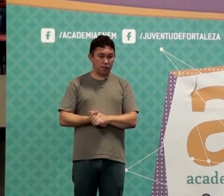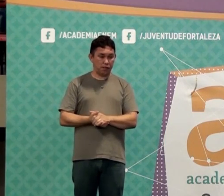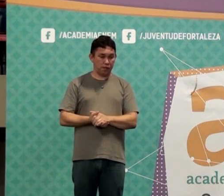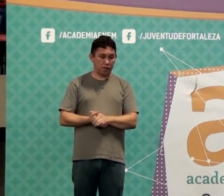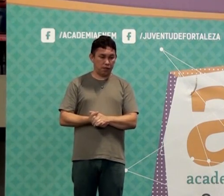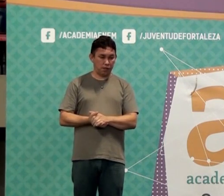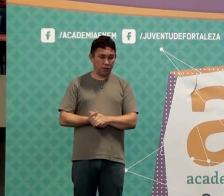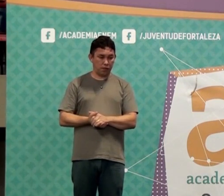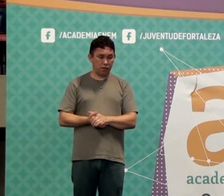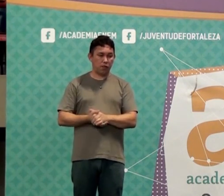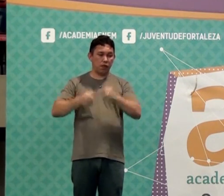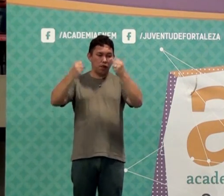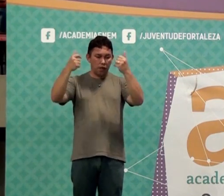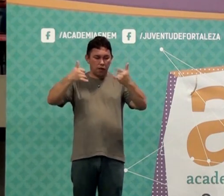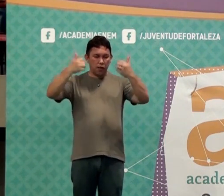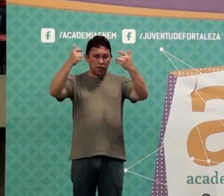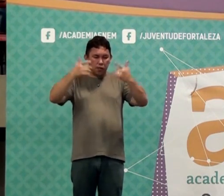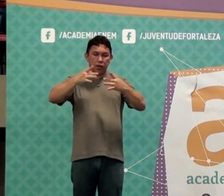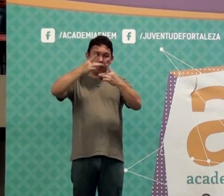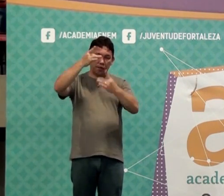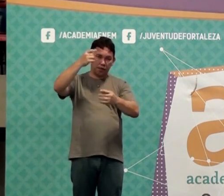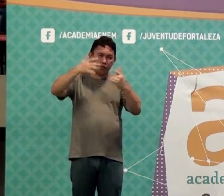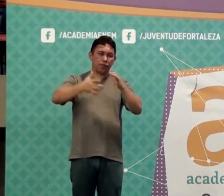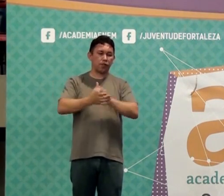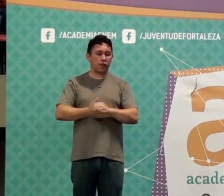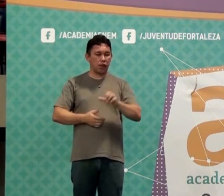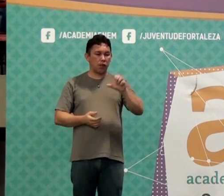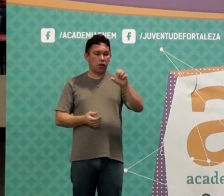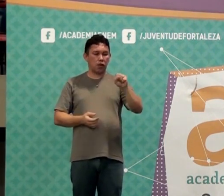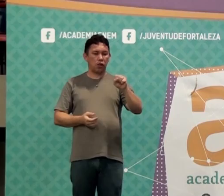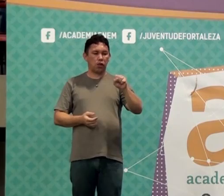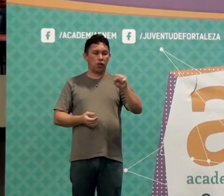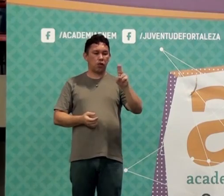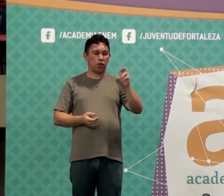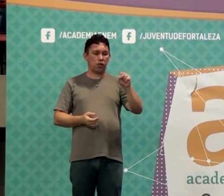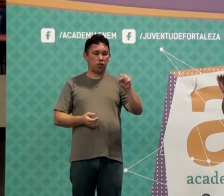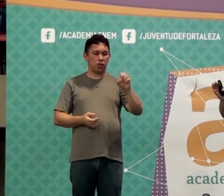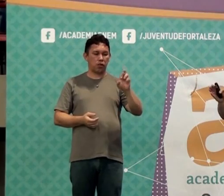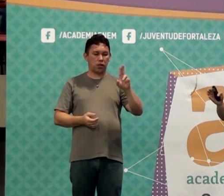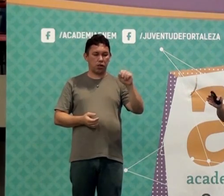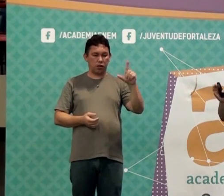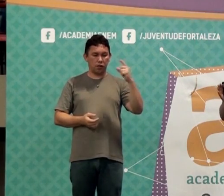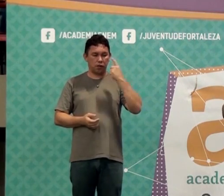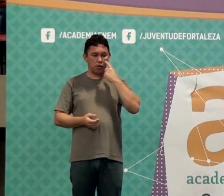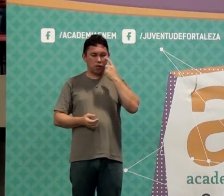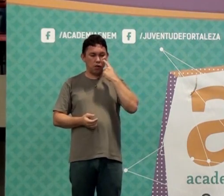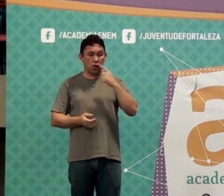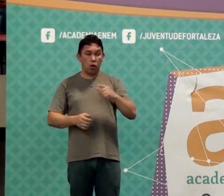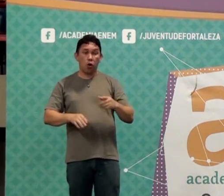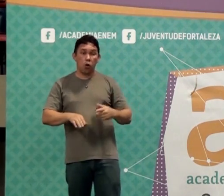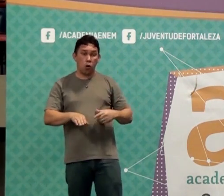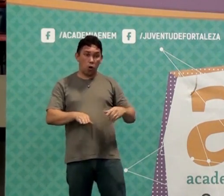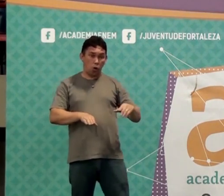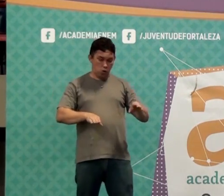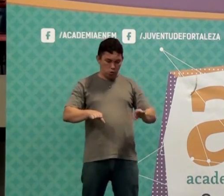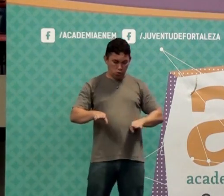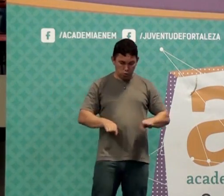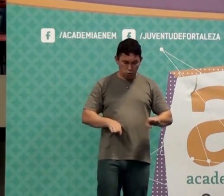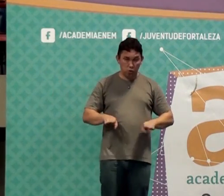Então mais vale ele passar algum tempo da vida como nobre do que o resto da vida como servo. Tá